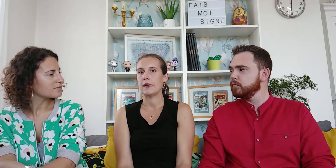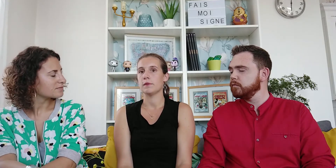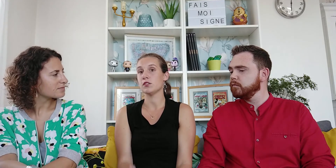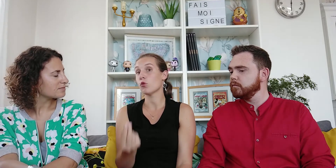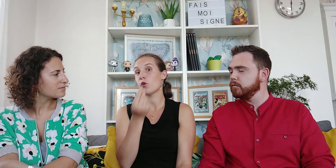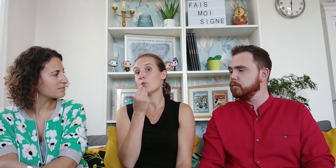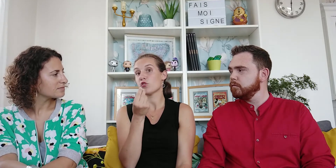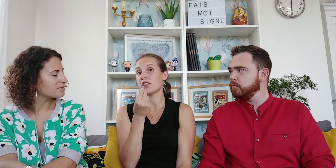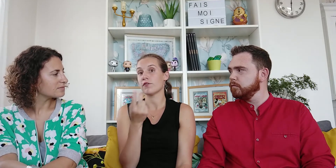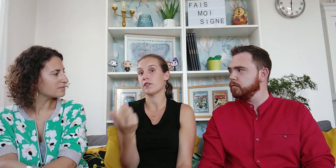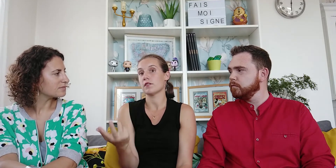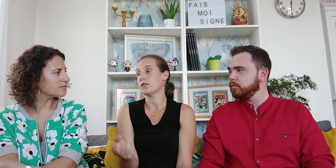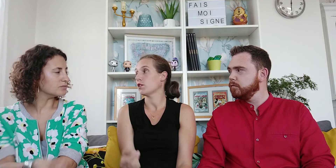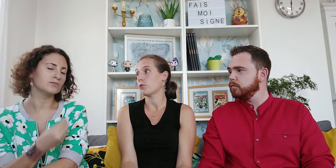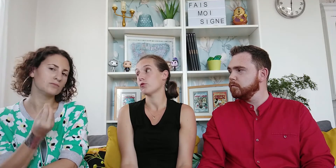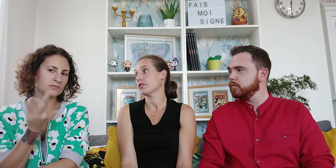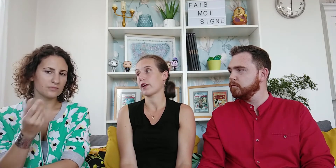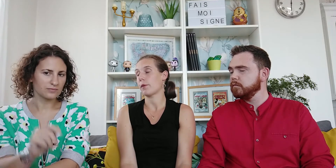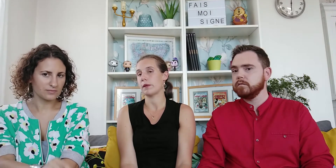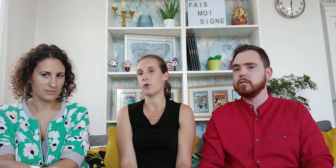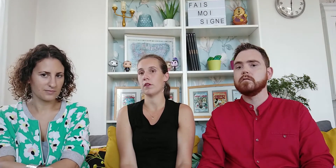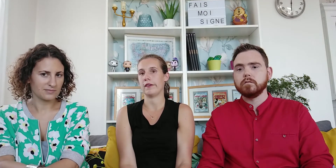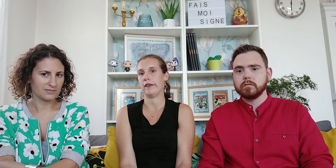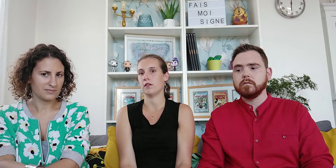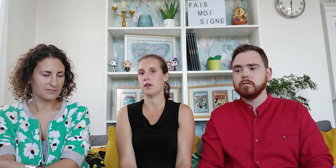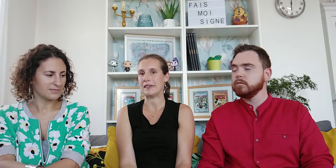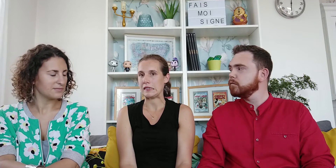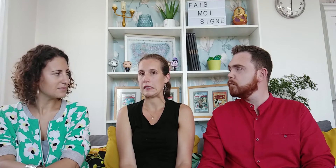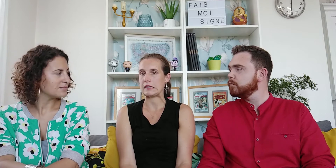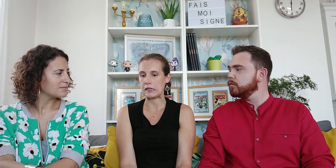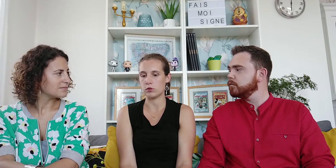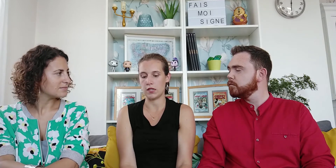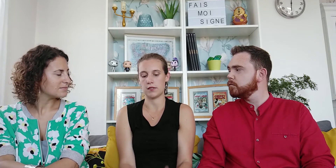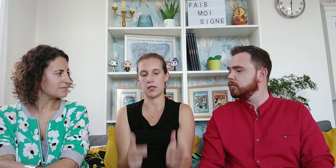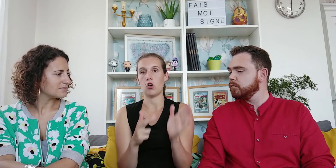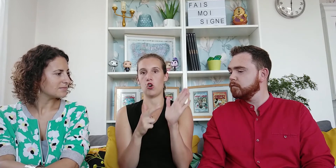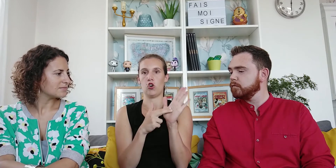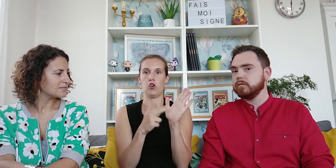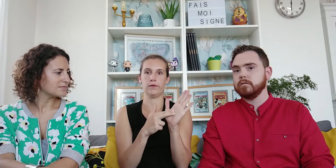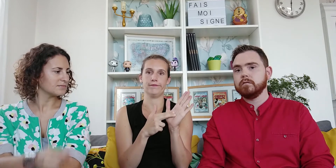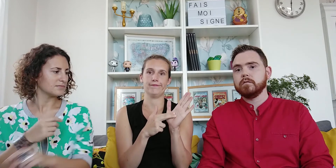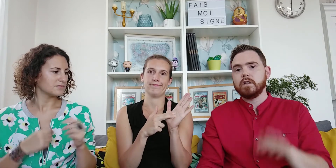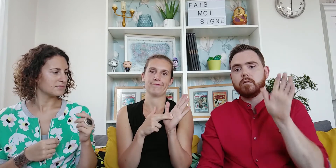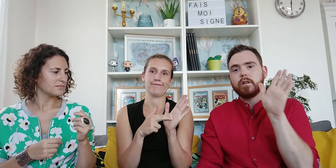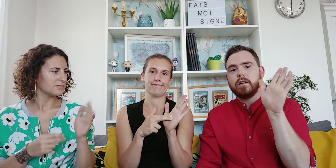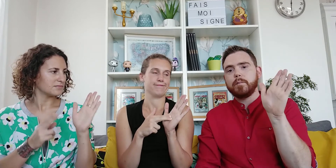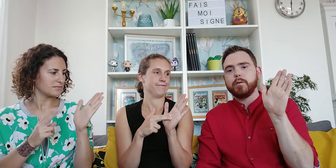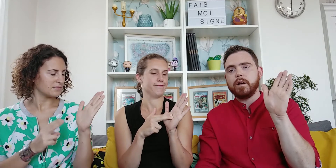mais sinon, manger, en fait, il capte aussi très rapidement. Et un qui est très utile, c'est encore. Donc la paume de la